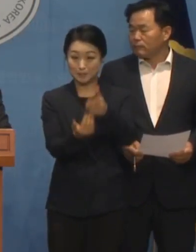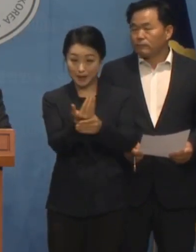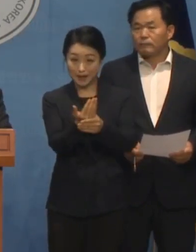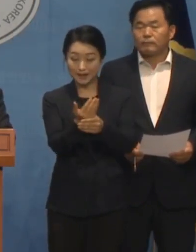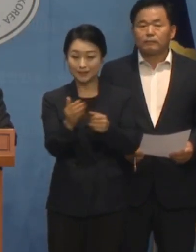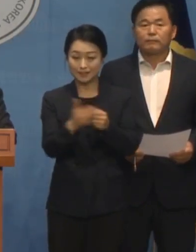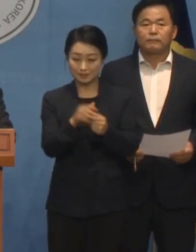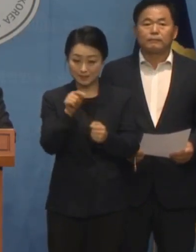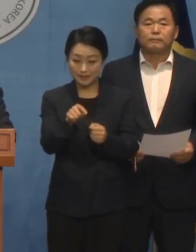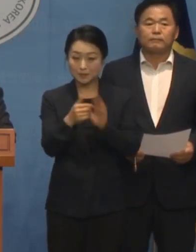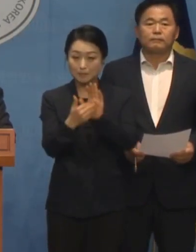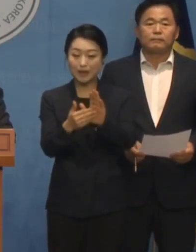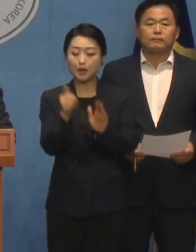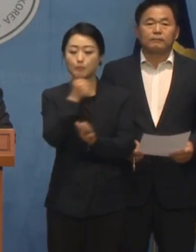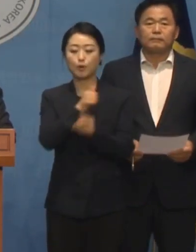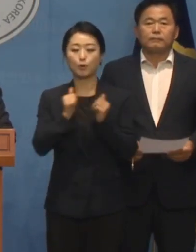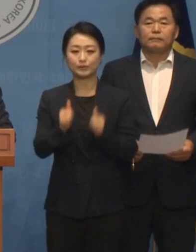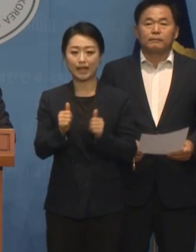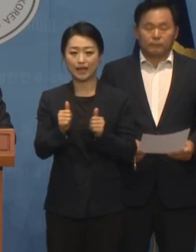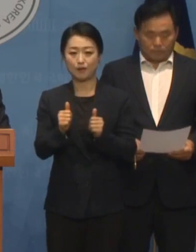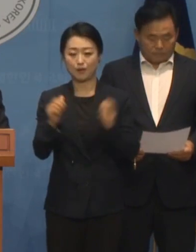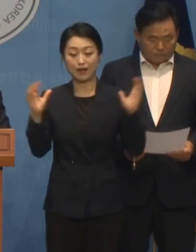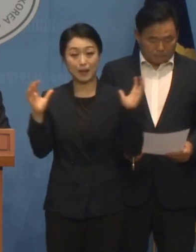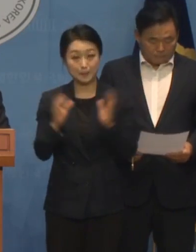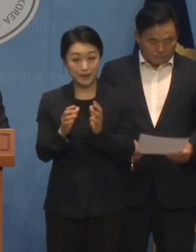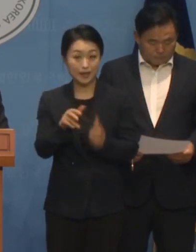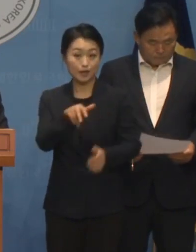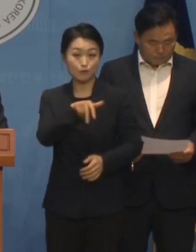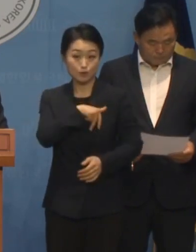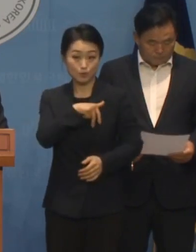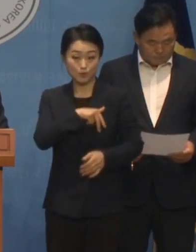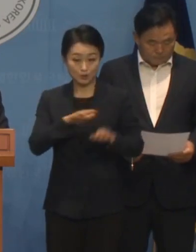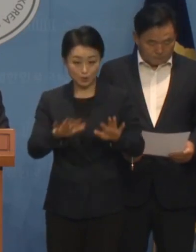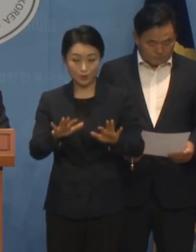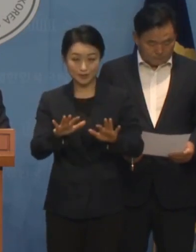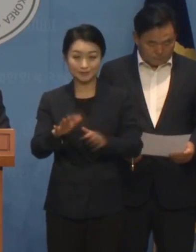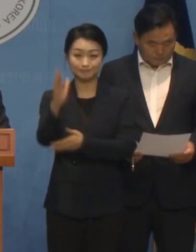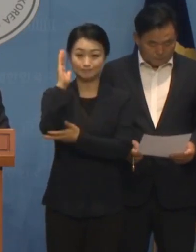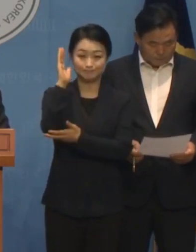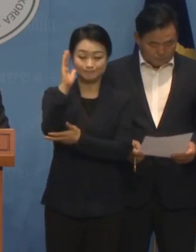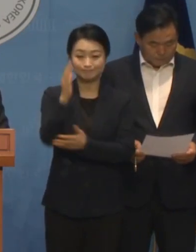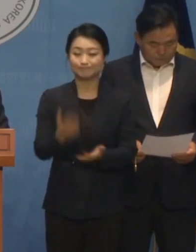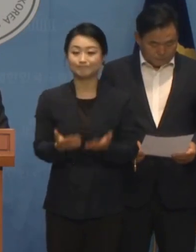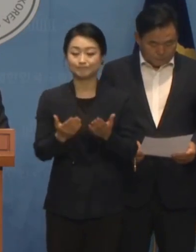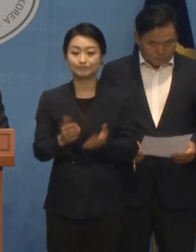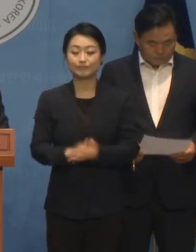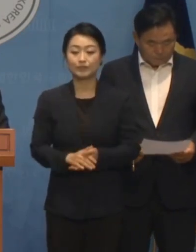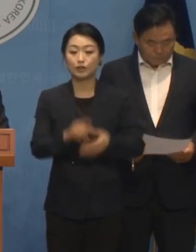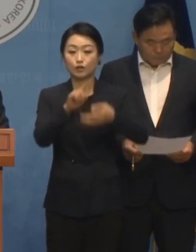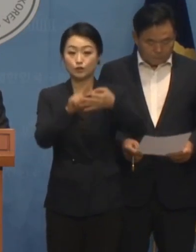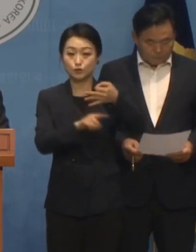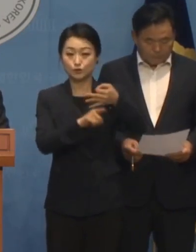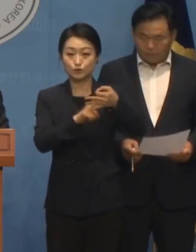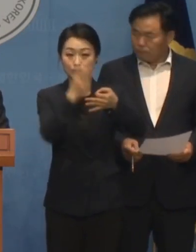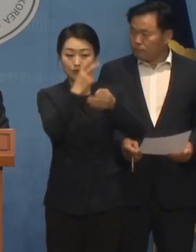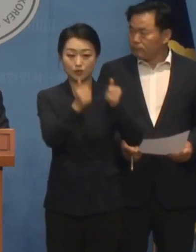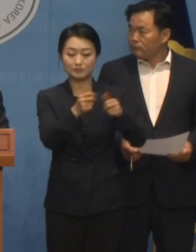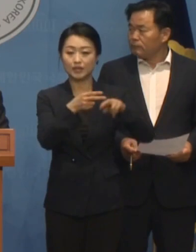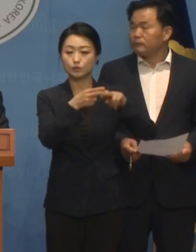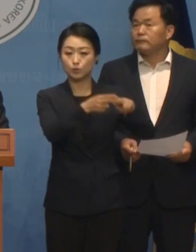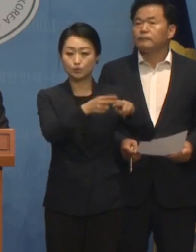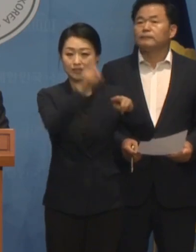모임에서 하고 저희 국회의원들이 함께 하고 있습니다. 최근에 윤석열 검찰 독재